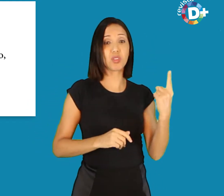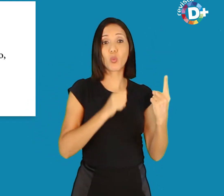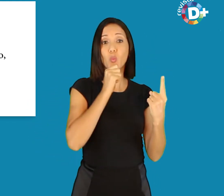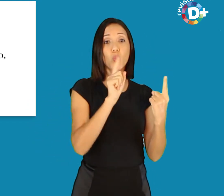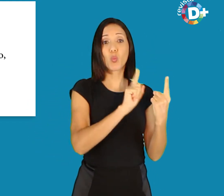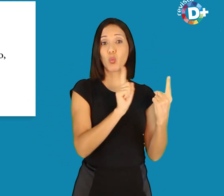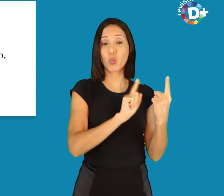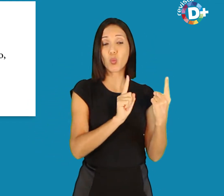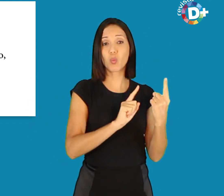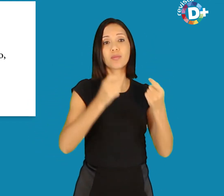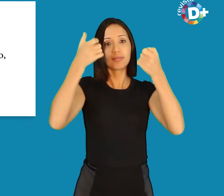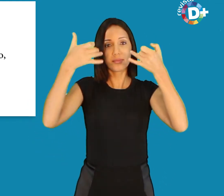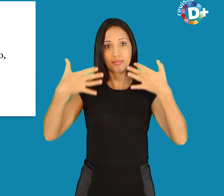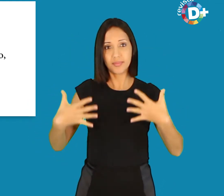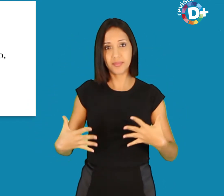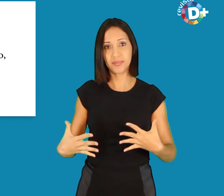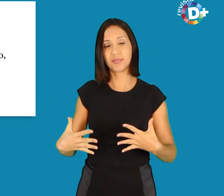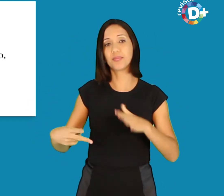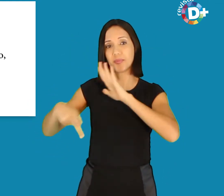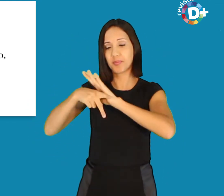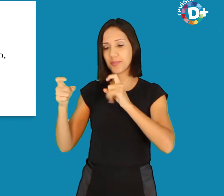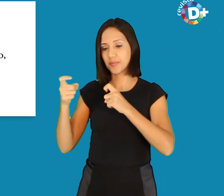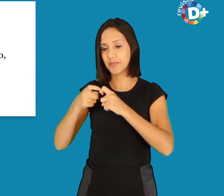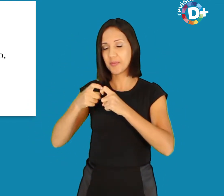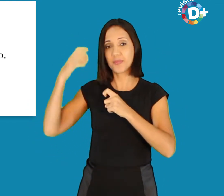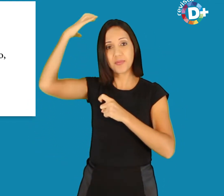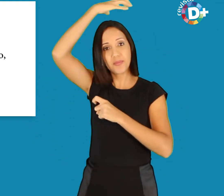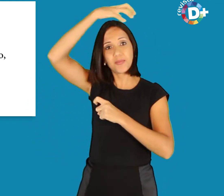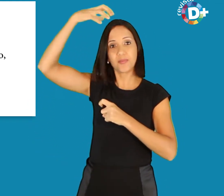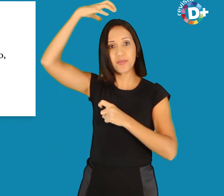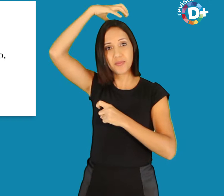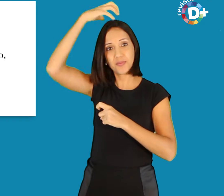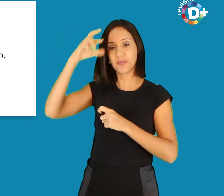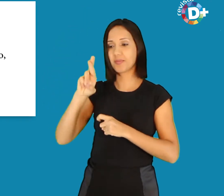pelo engenheiro de mesmo nome e que tinha enfermidade